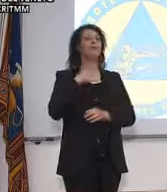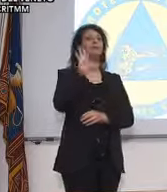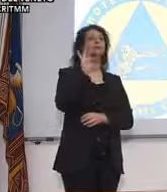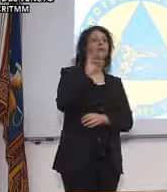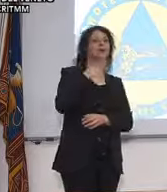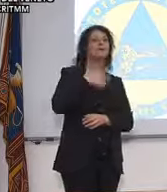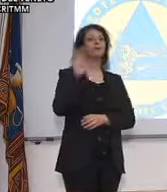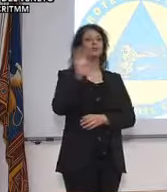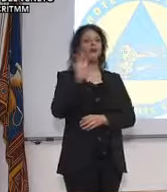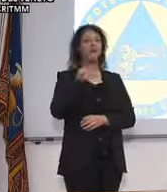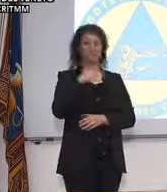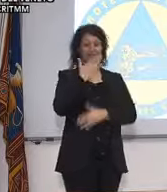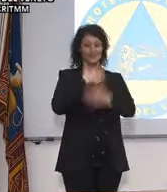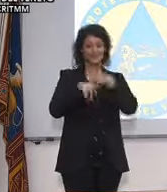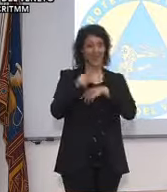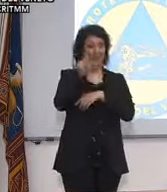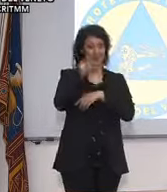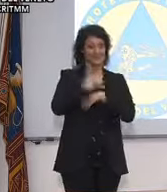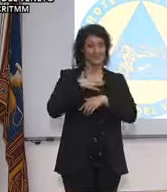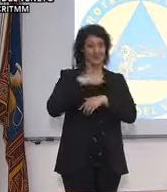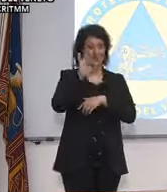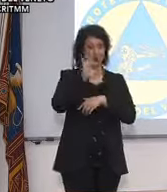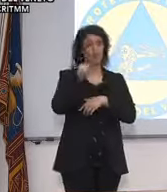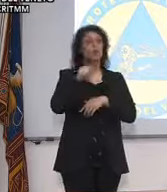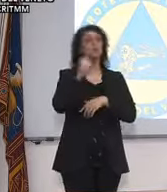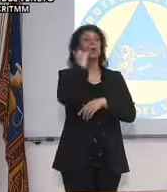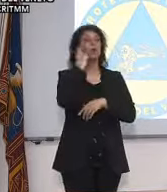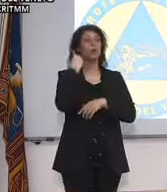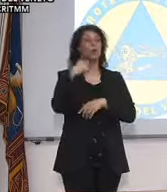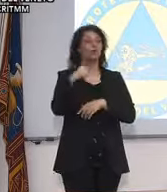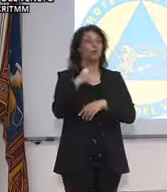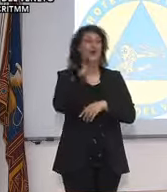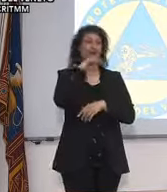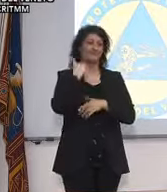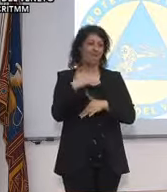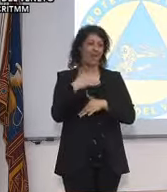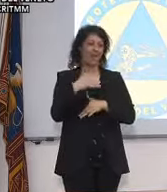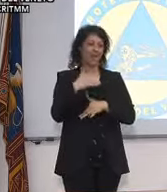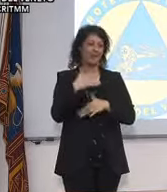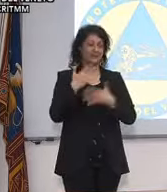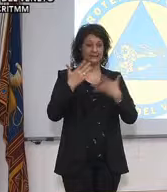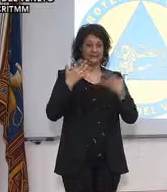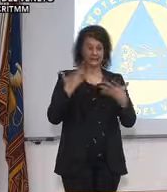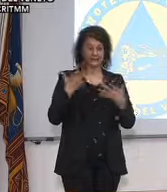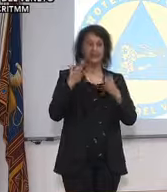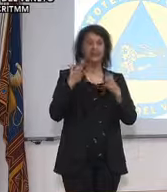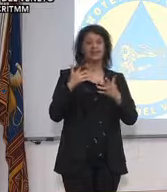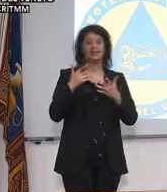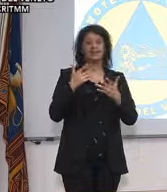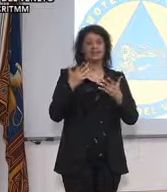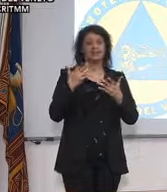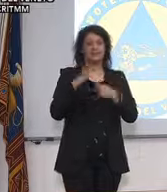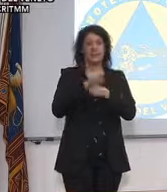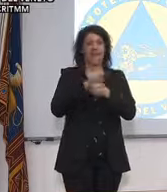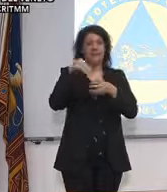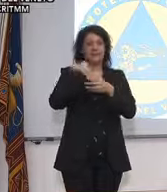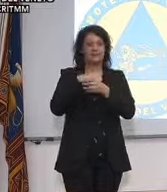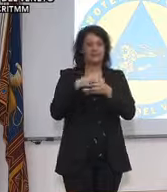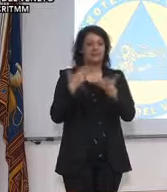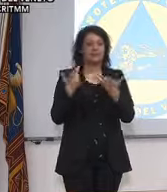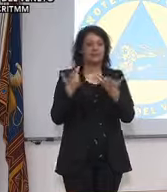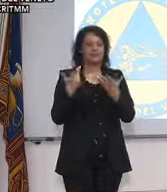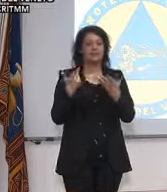anni che hanno genitori molto anziani, no? Che sono accuditi, cioè durante la giornata vanno in questi centri diurni e poi